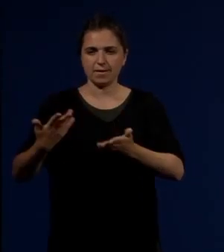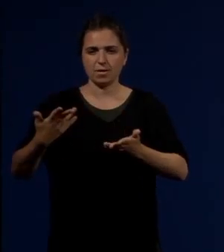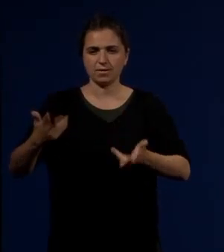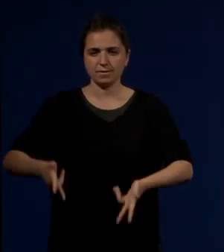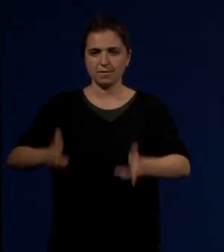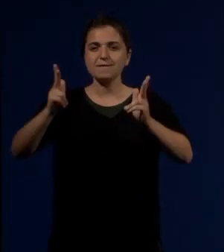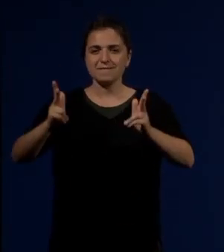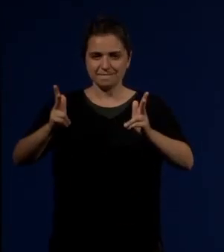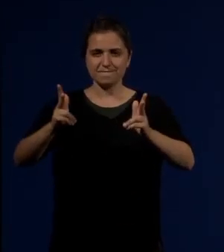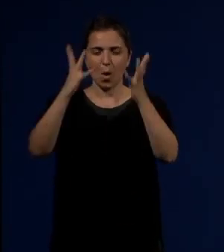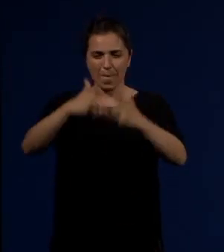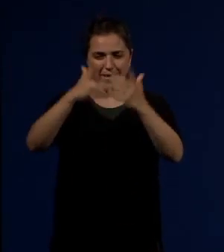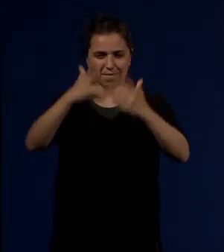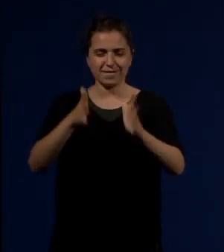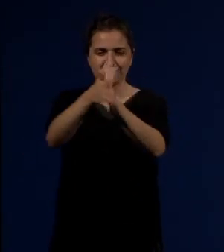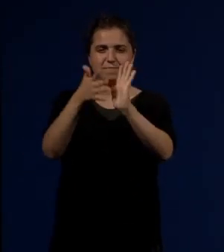as matemáticas en galego.